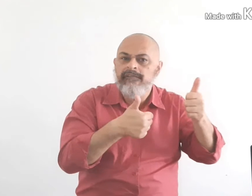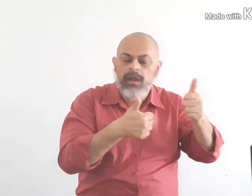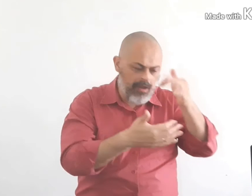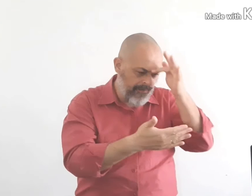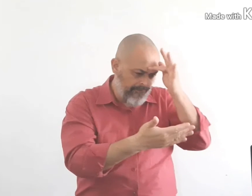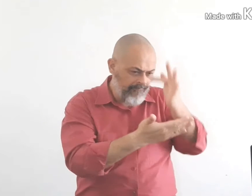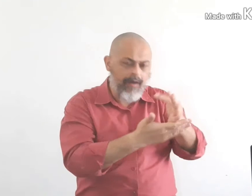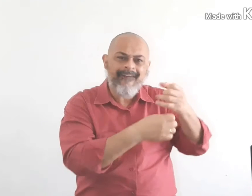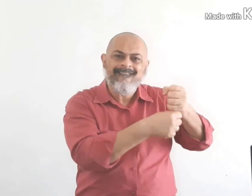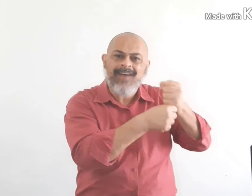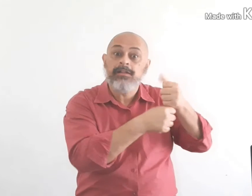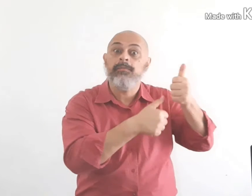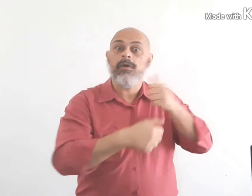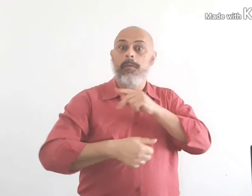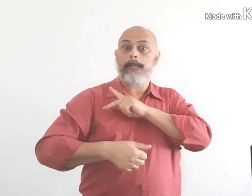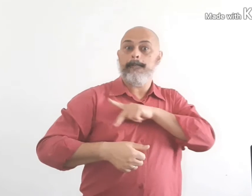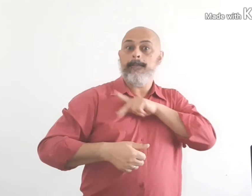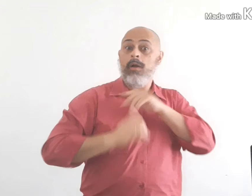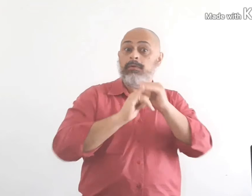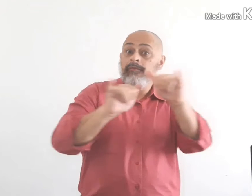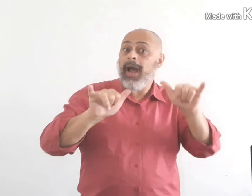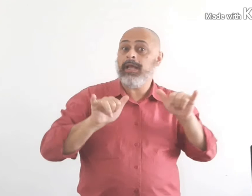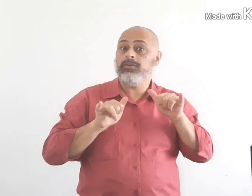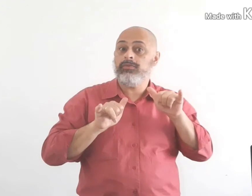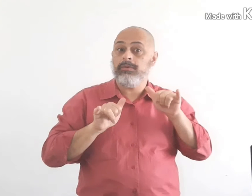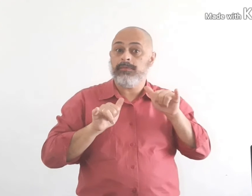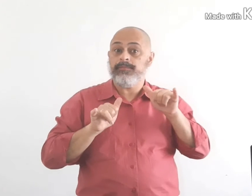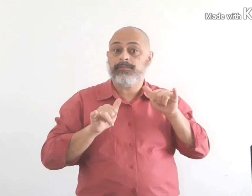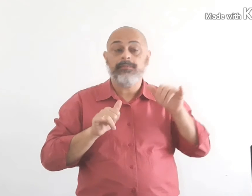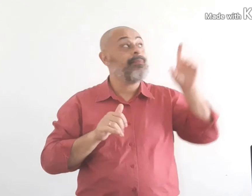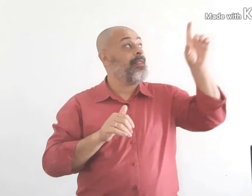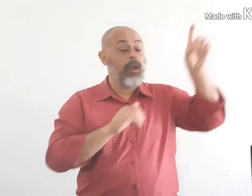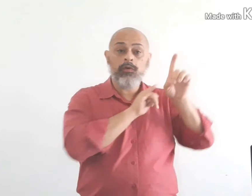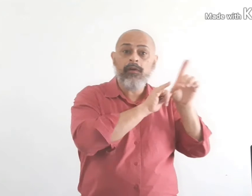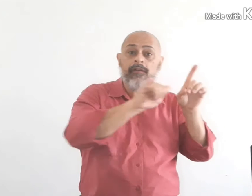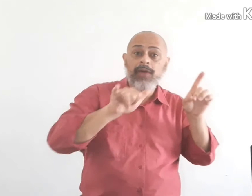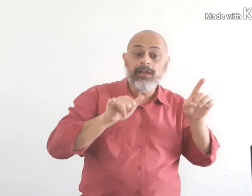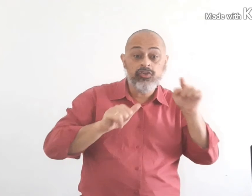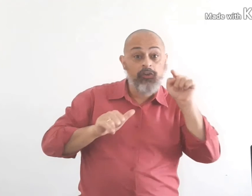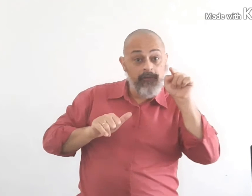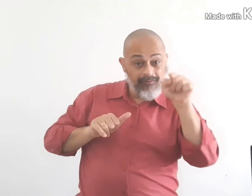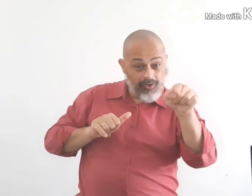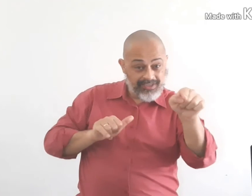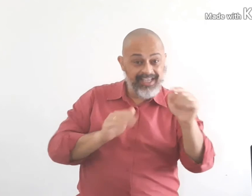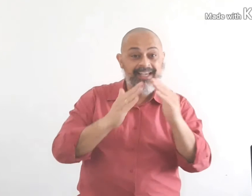Paulo, inspirado pelo Espírito Santo, então Deus falando sobre Tessalônica diz, porque de vós repercutiu,